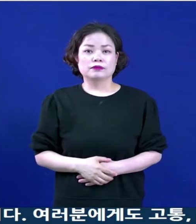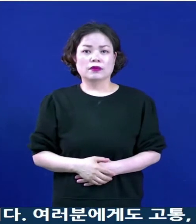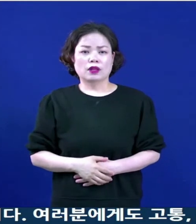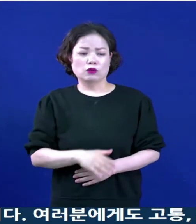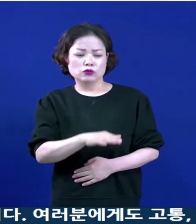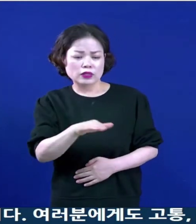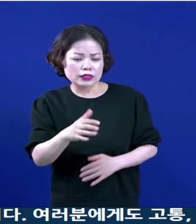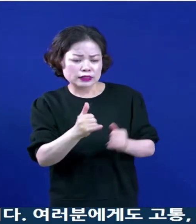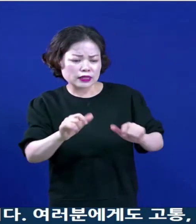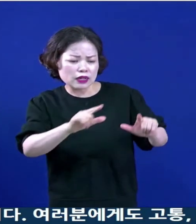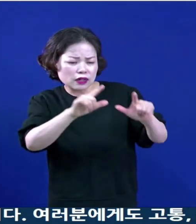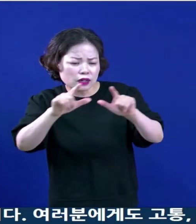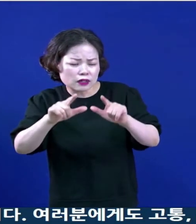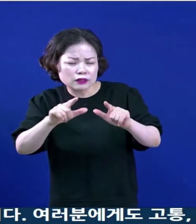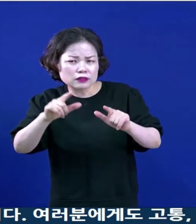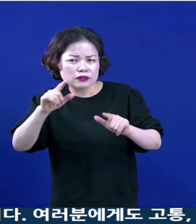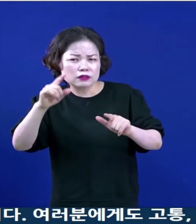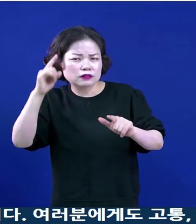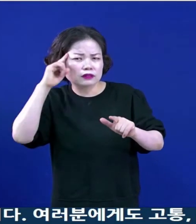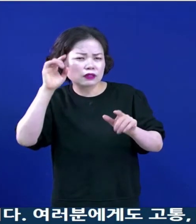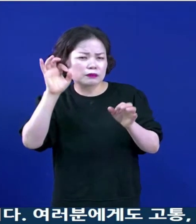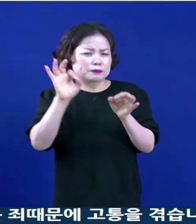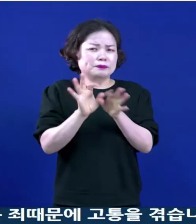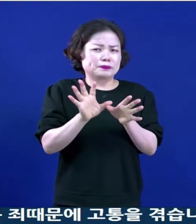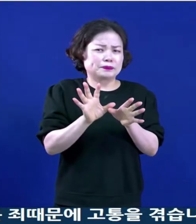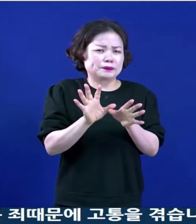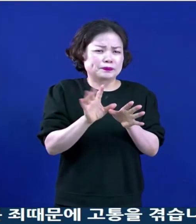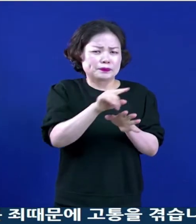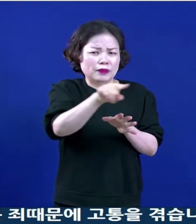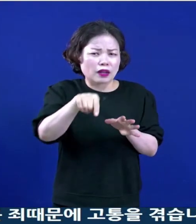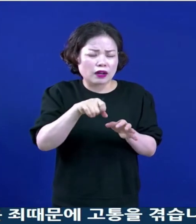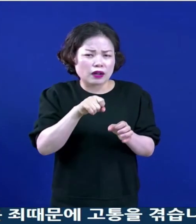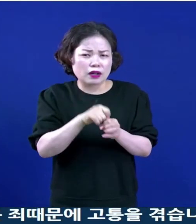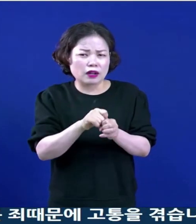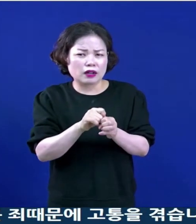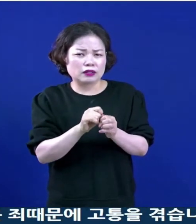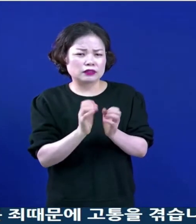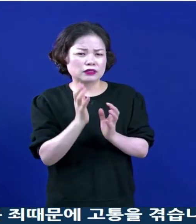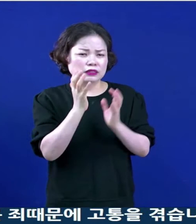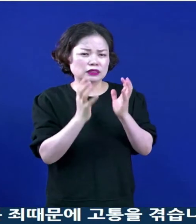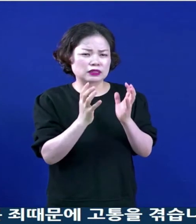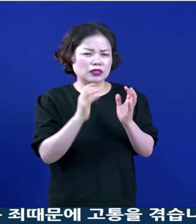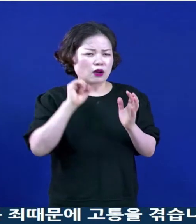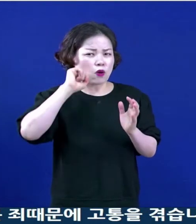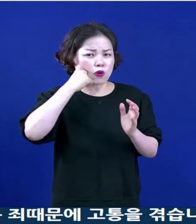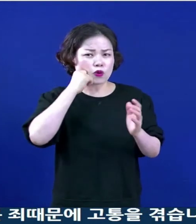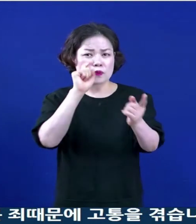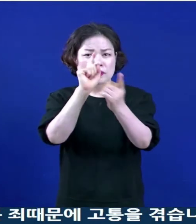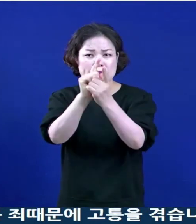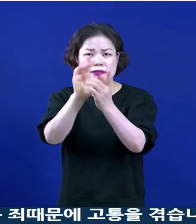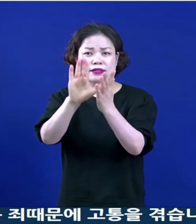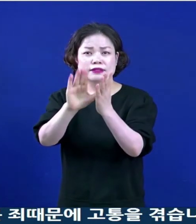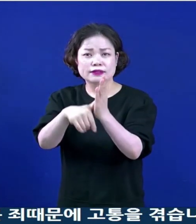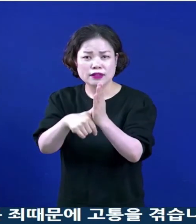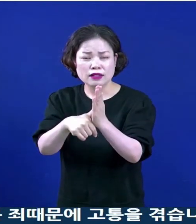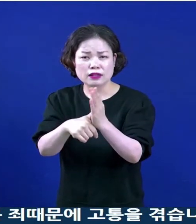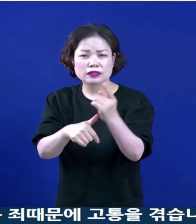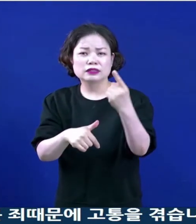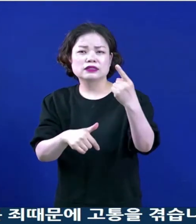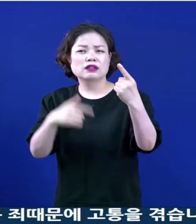그래서 우리 인생 가운데 뜻하지 않게 찾아오는 엉겅퀴와 가시덤불을 만나게 될 때 우리가 1차적으로 생각해야 되는